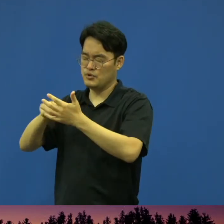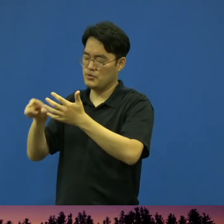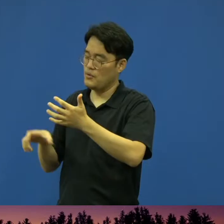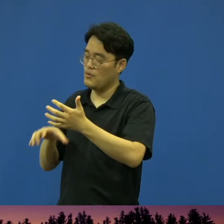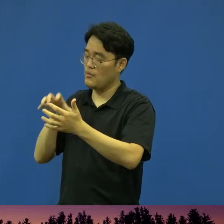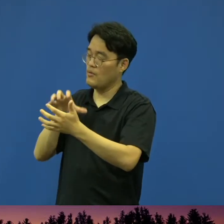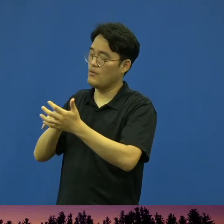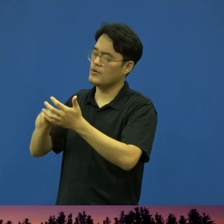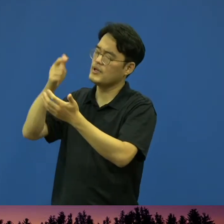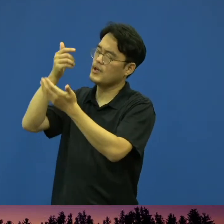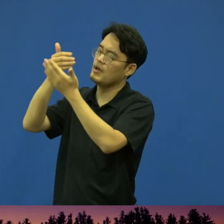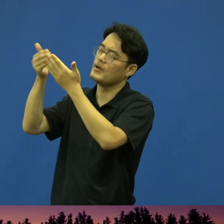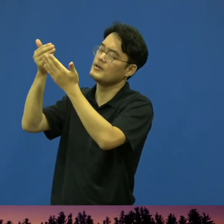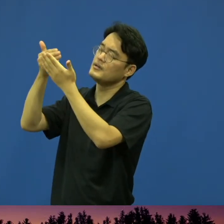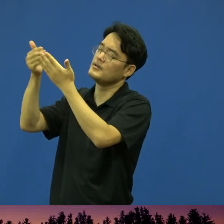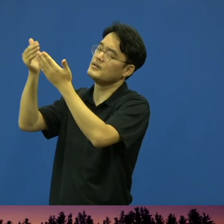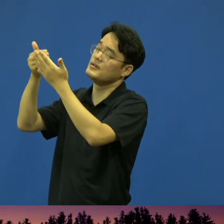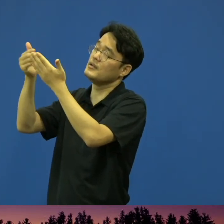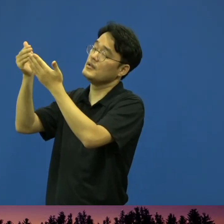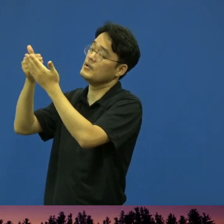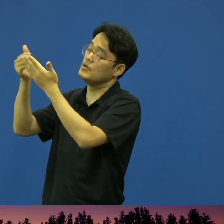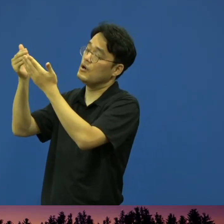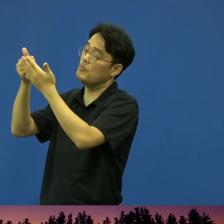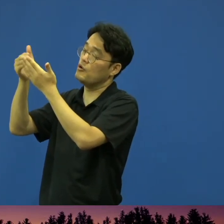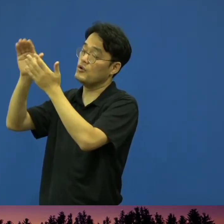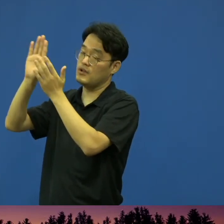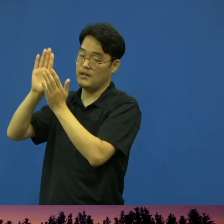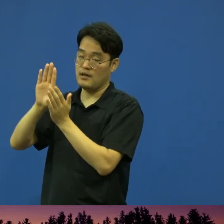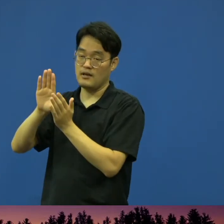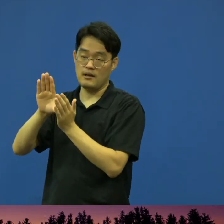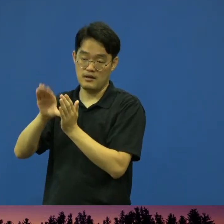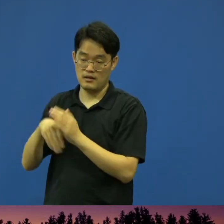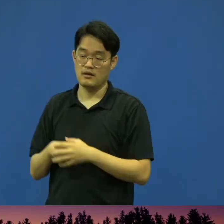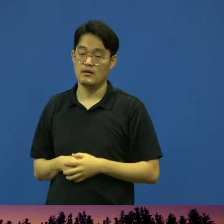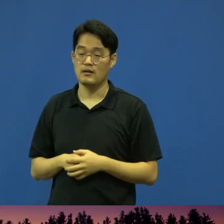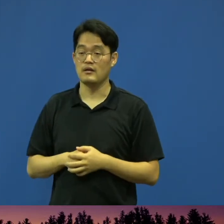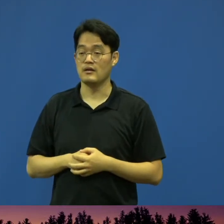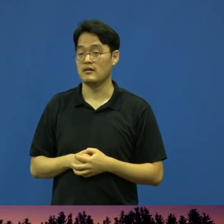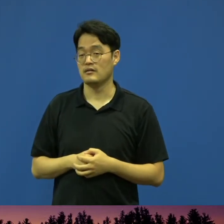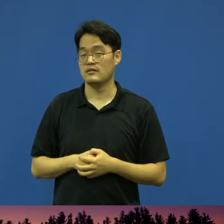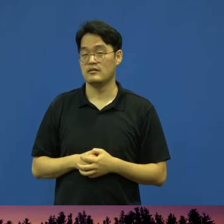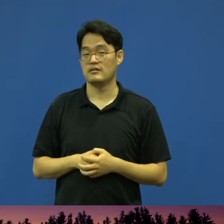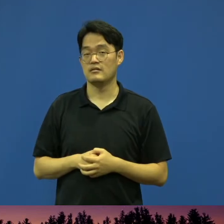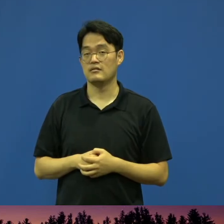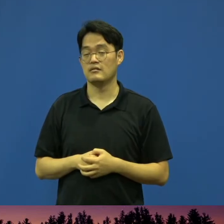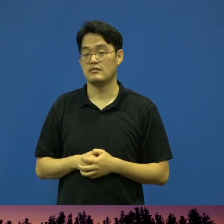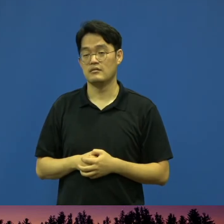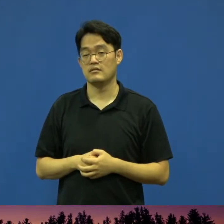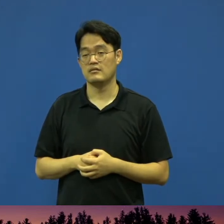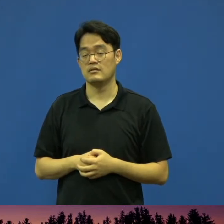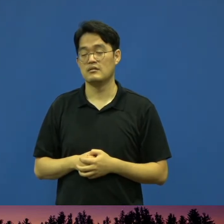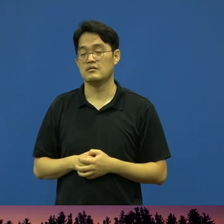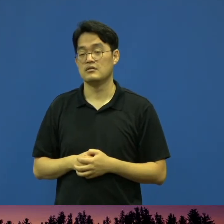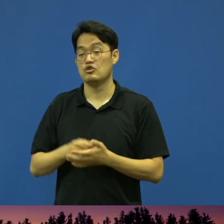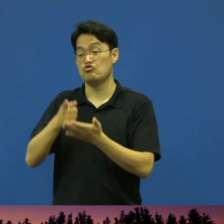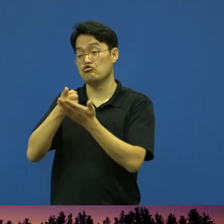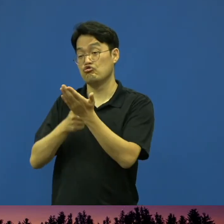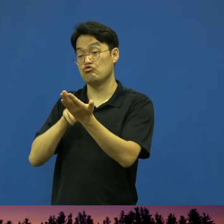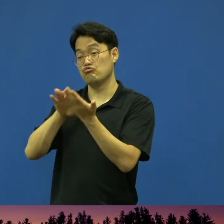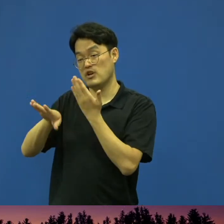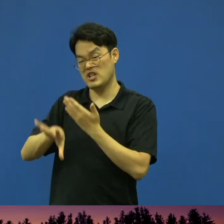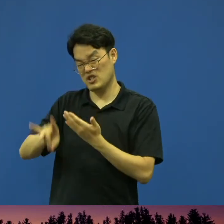마음 속에 그리워볼 때, 그의 수술 후의 첫